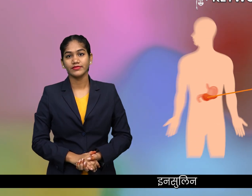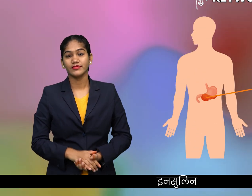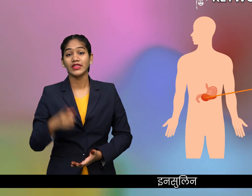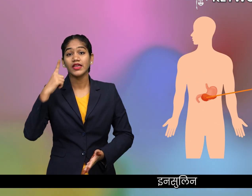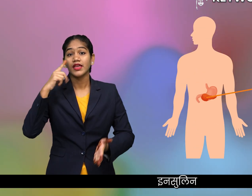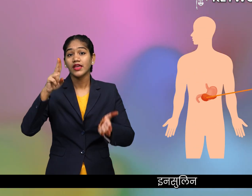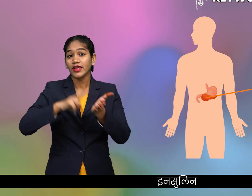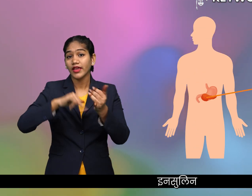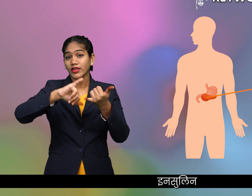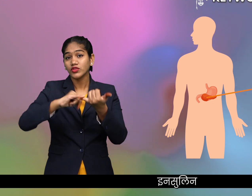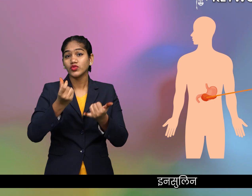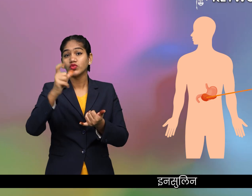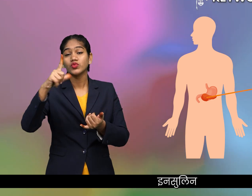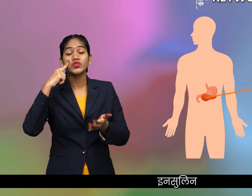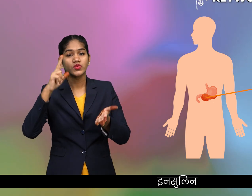इंसुलिन,